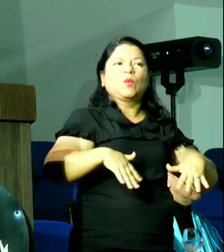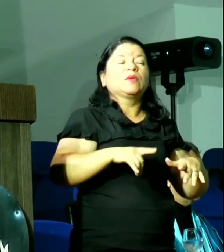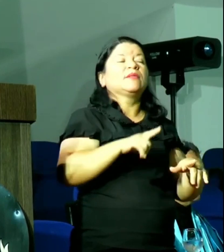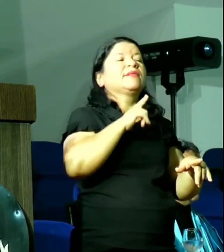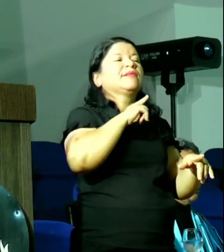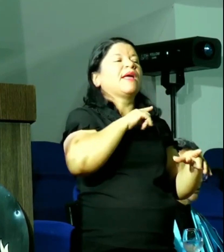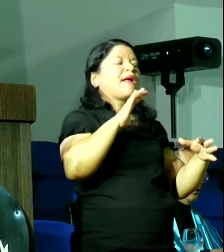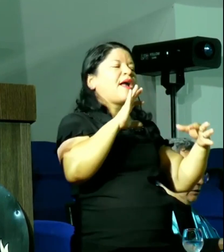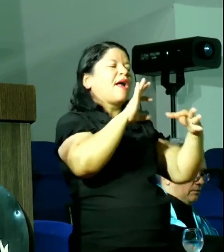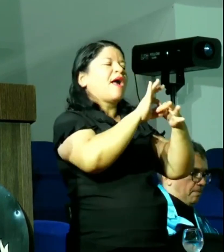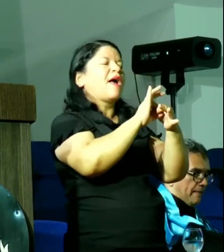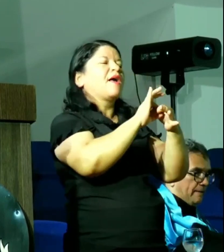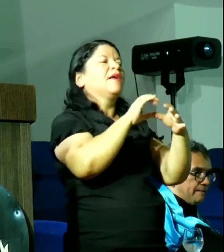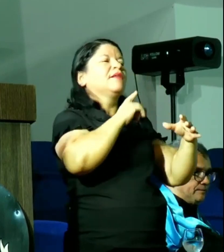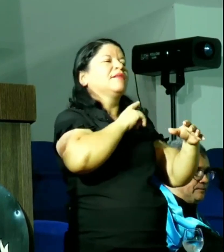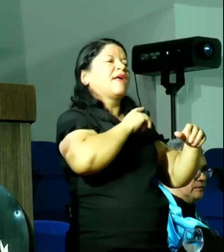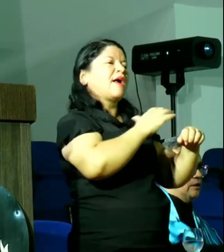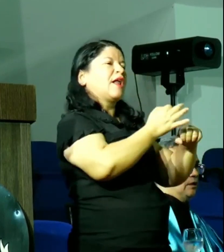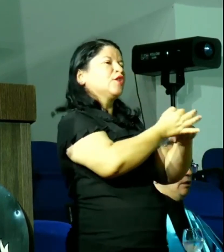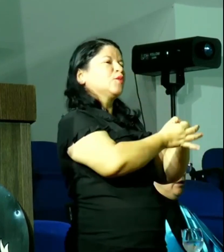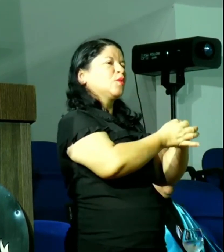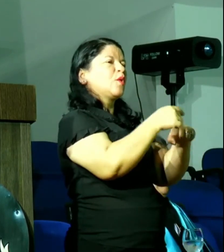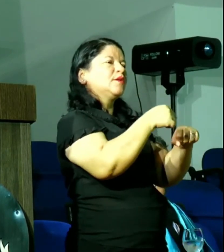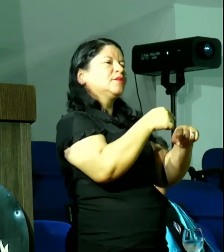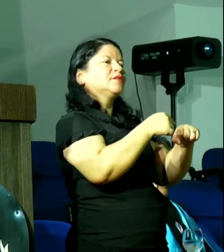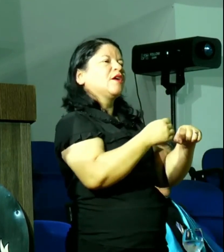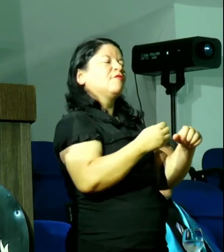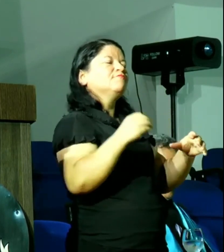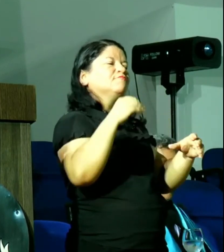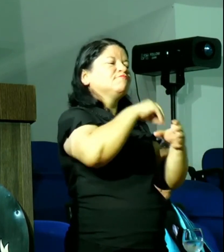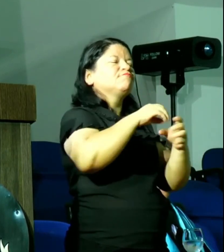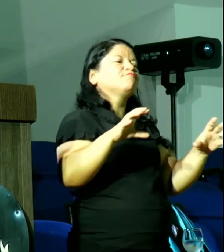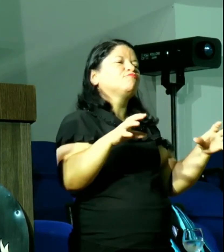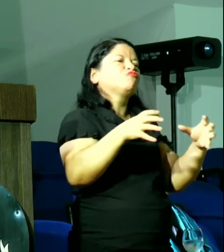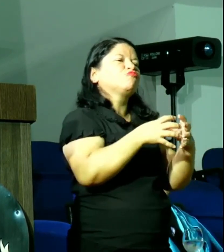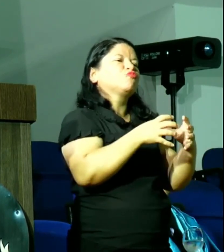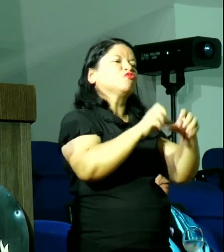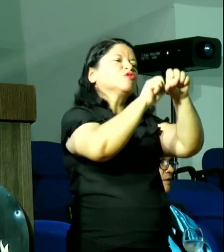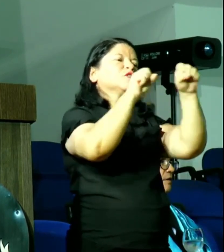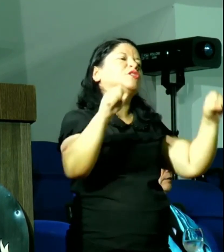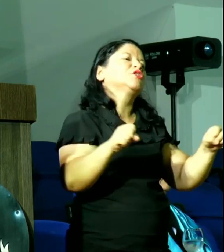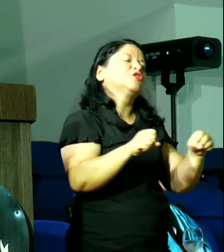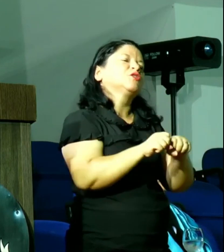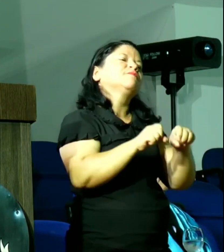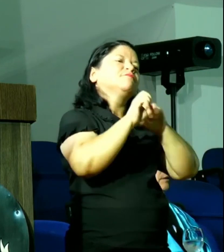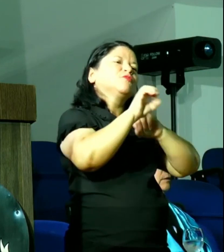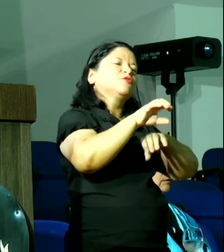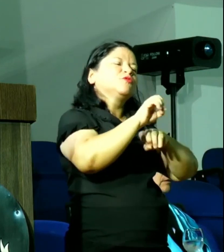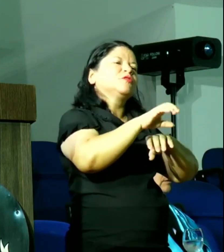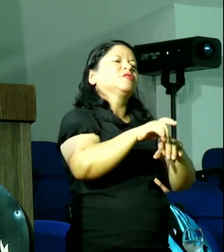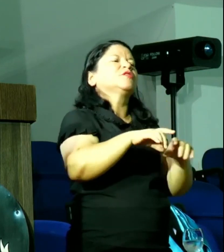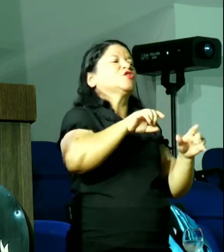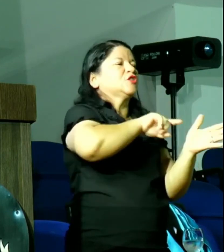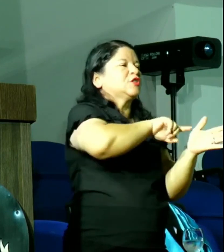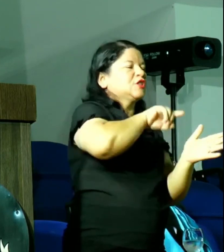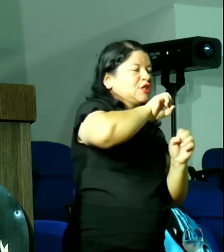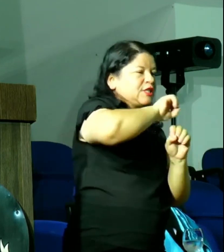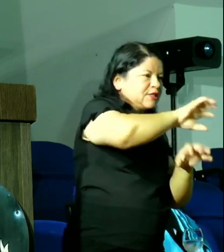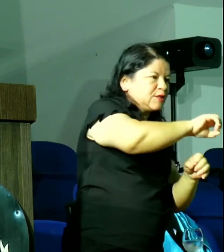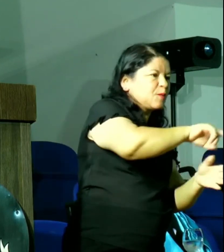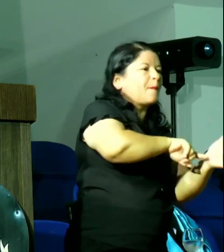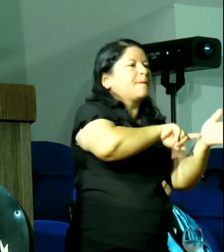integrados com os cursos de graduação, constitui um virtuoso sistema de ensino, pesquisa e